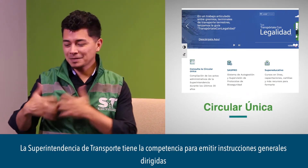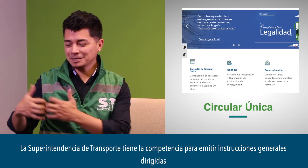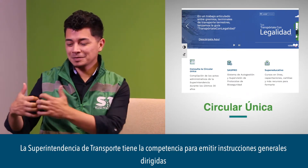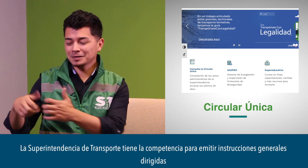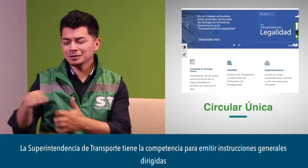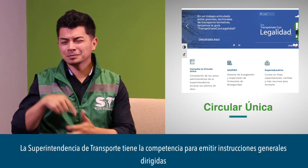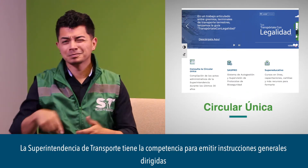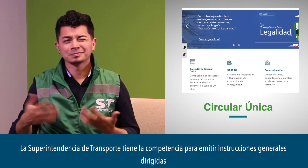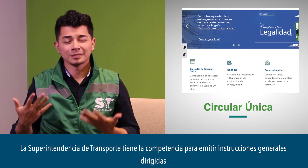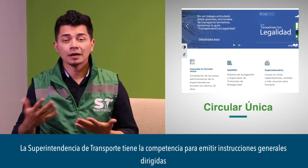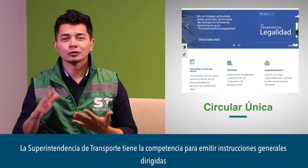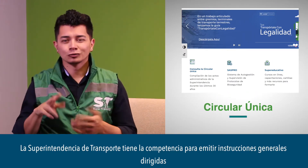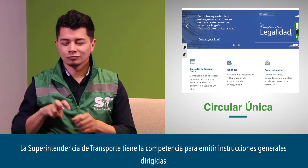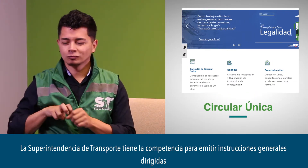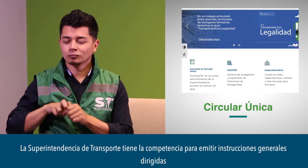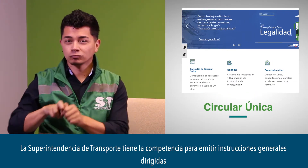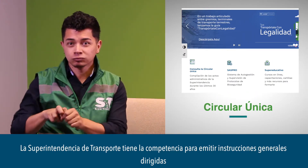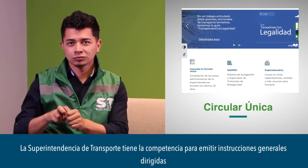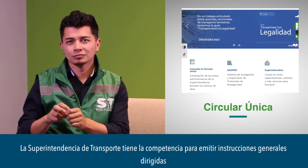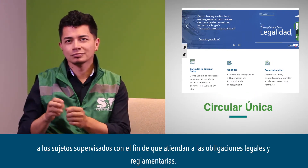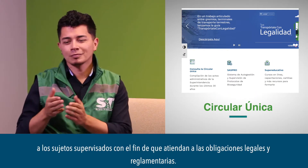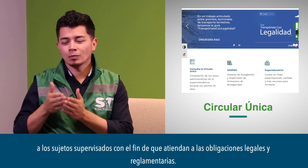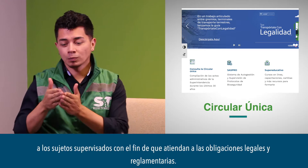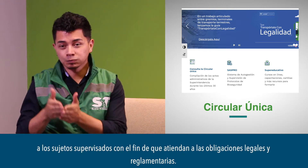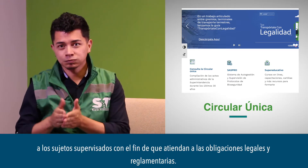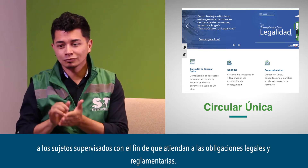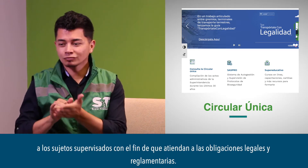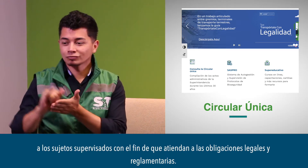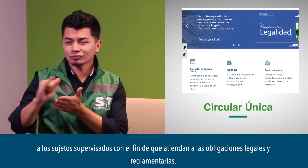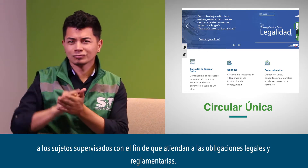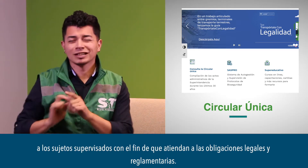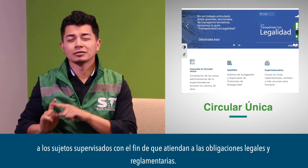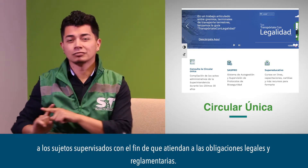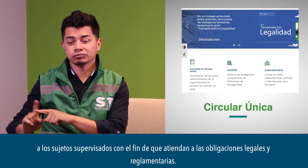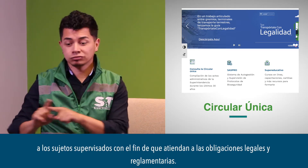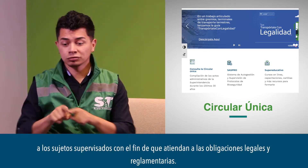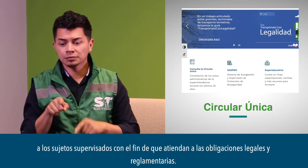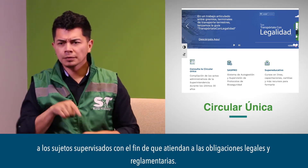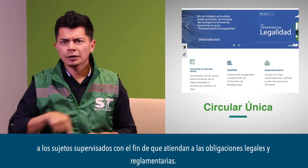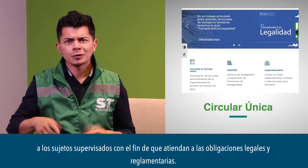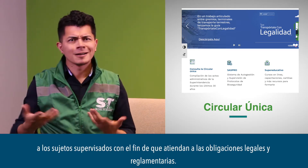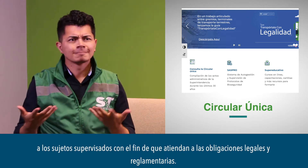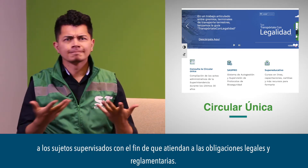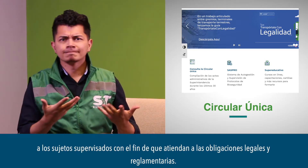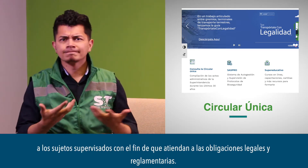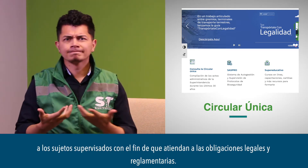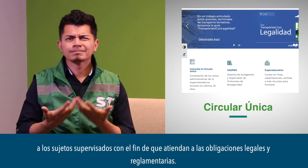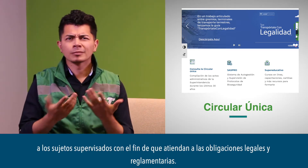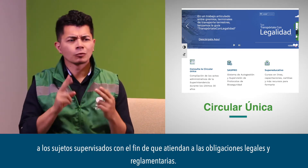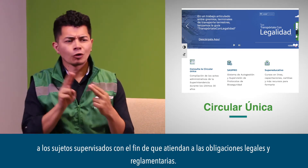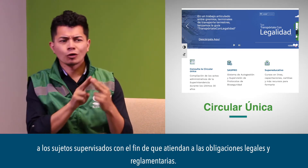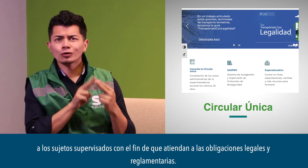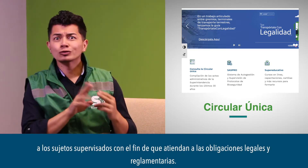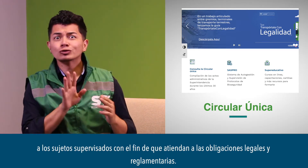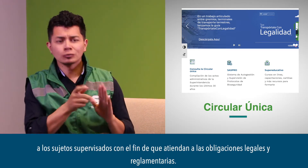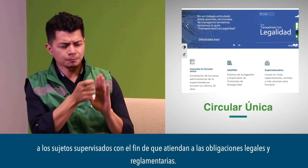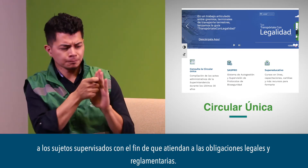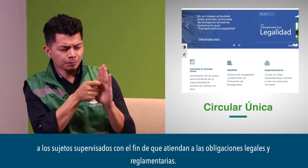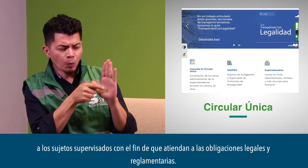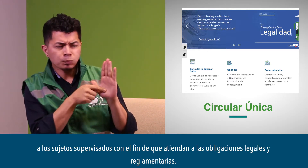emitir instrucciones generales dirigidas a los sujetos supervisados con el fin de que atiendan a las obligaciones